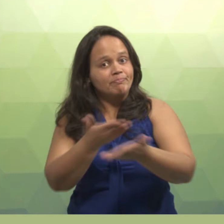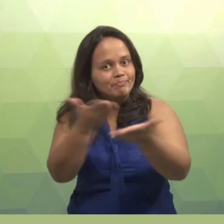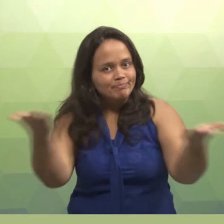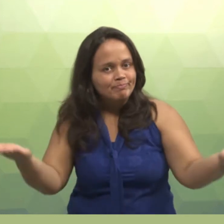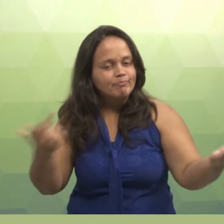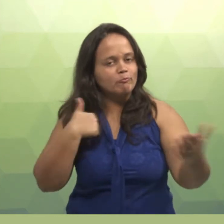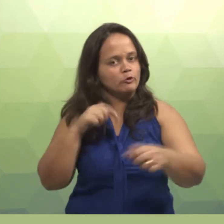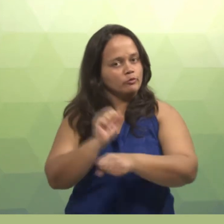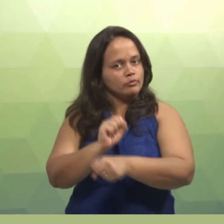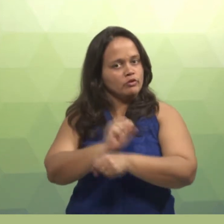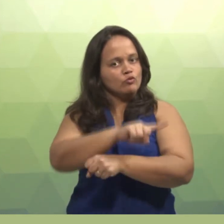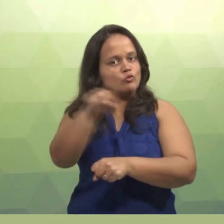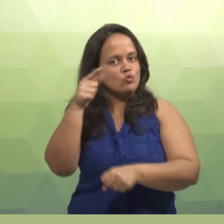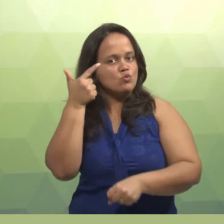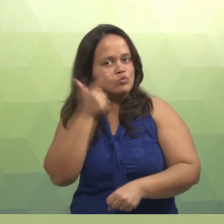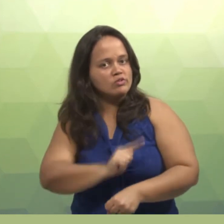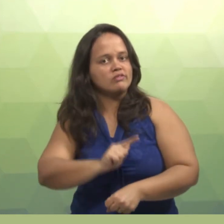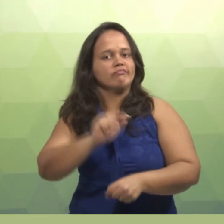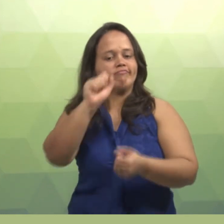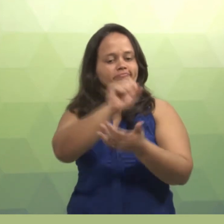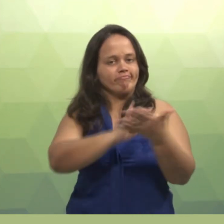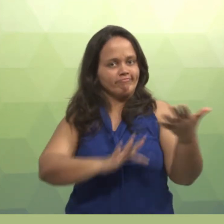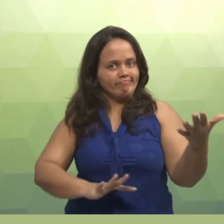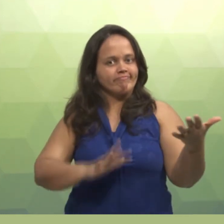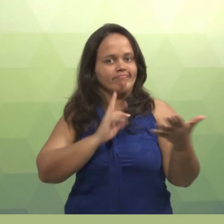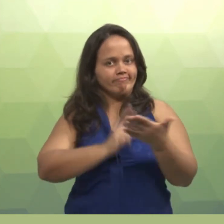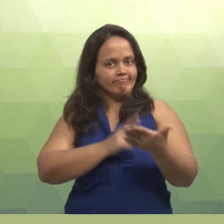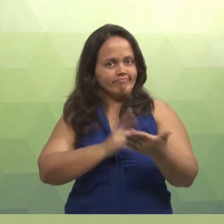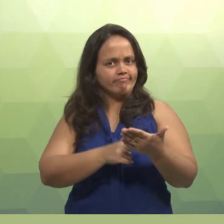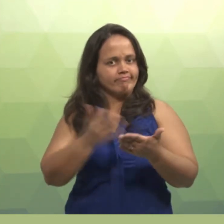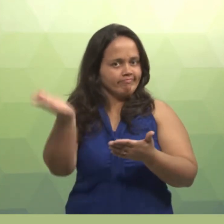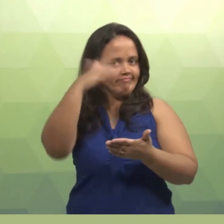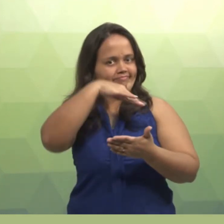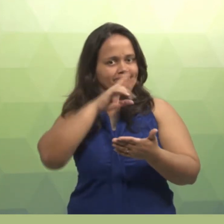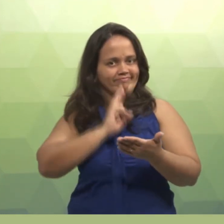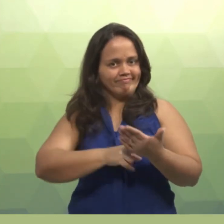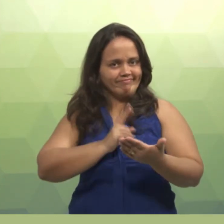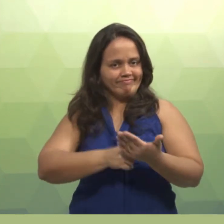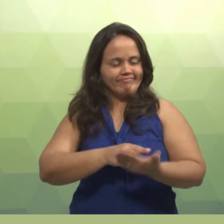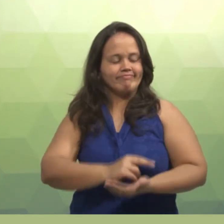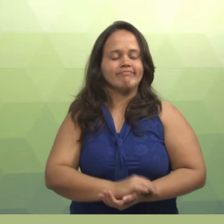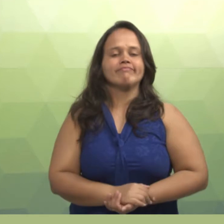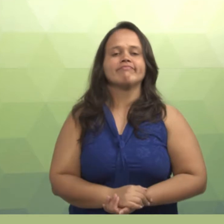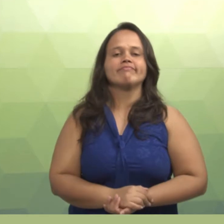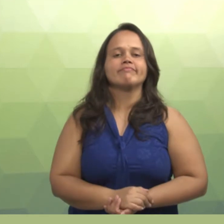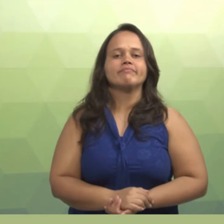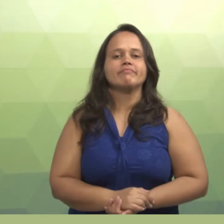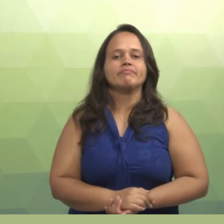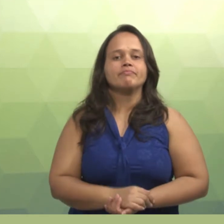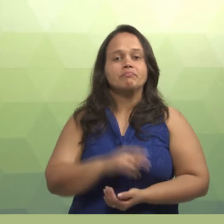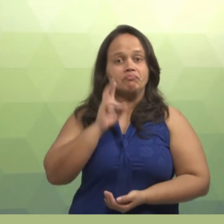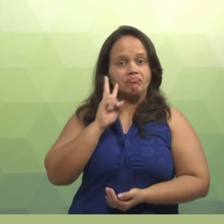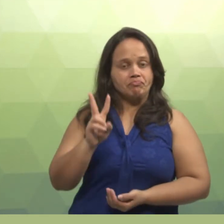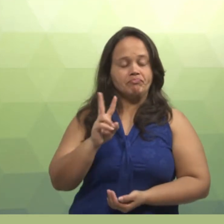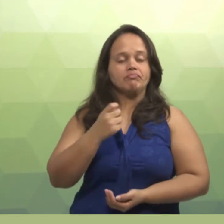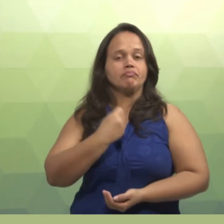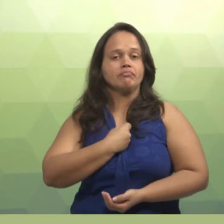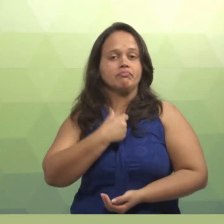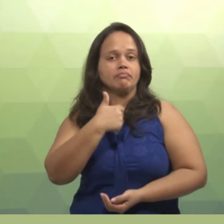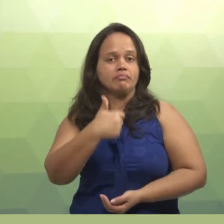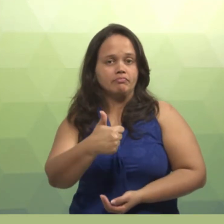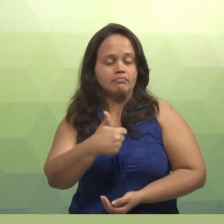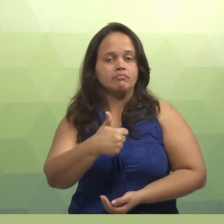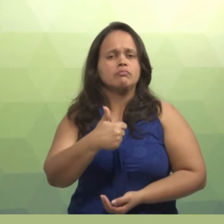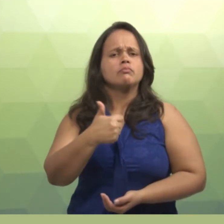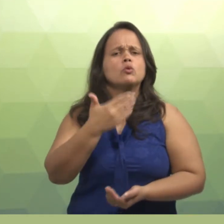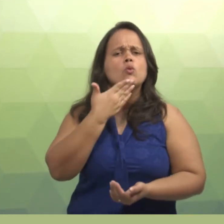Então, pessoal, espero que vocês tenham realizado bem a atividade. Vamos às respostas? Vejamos aí.